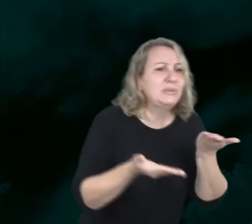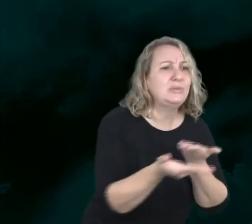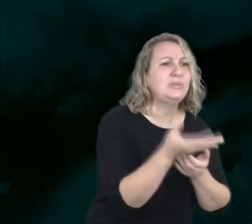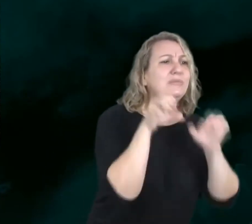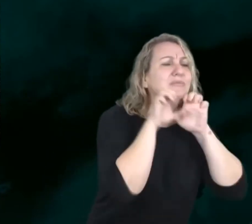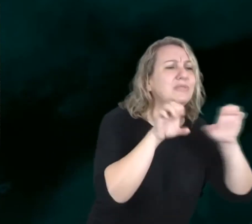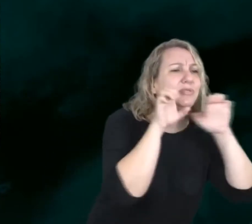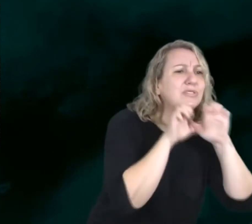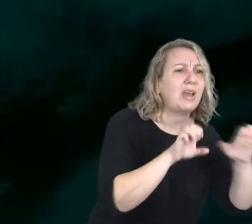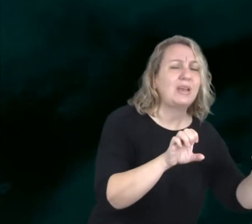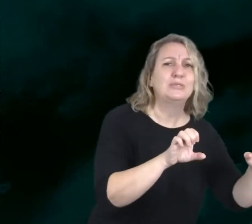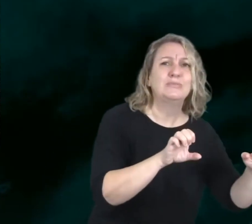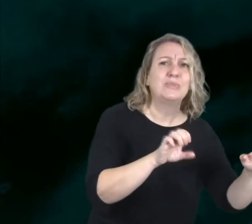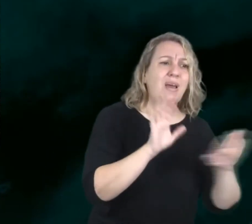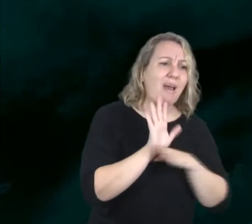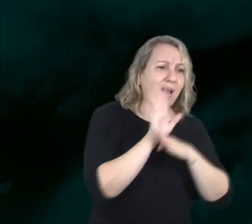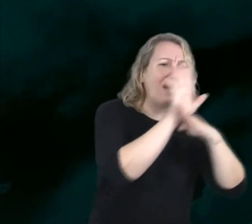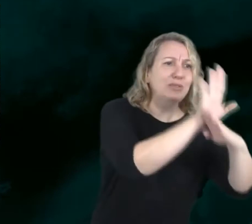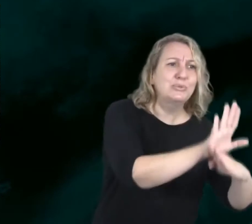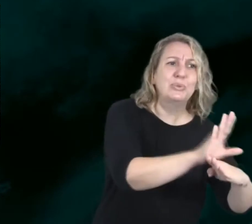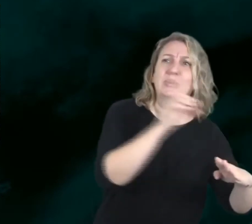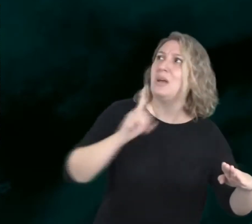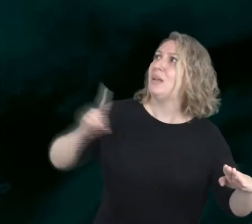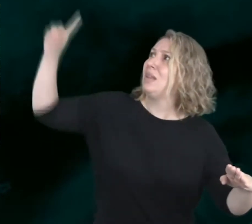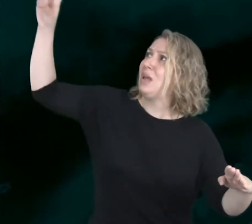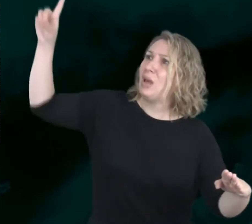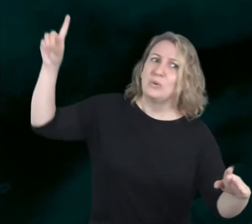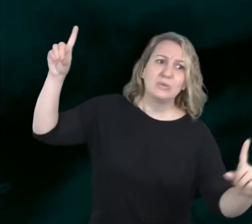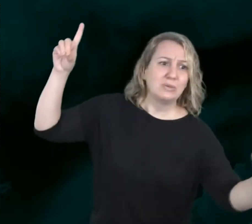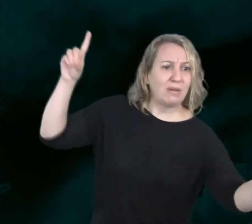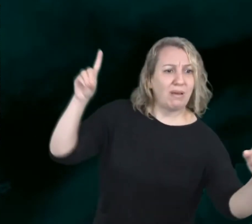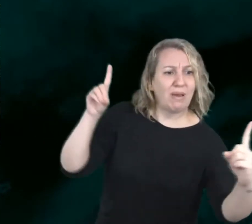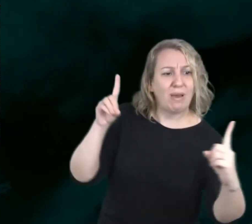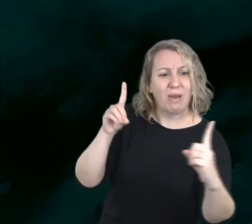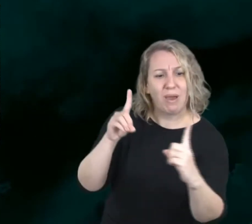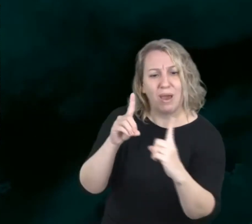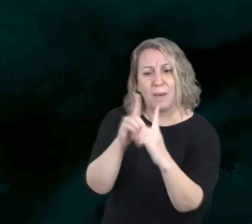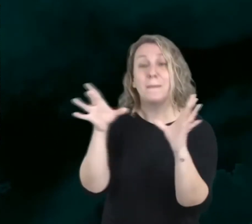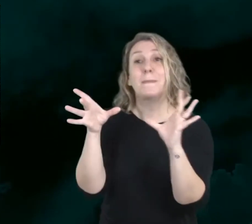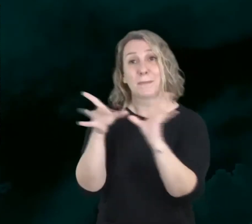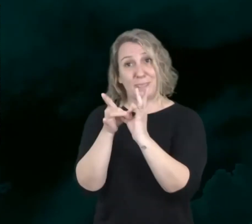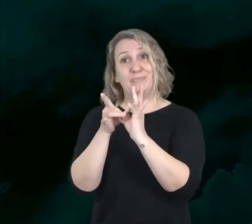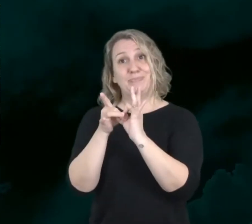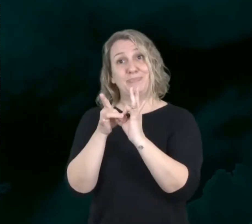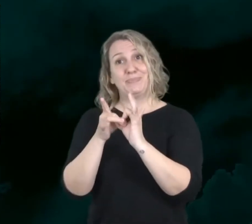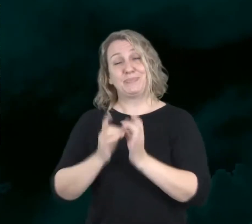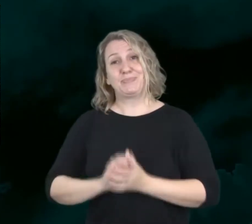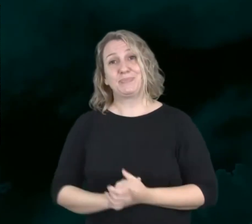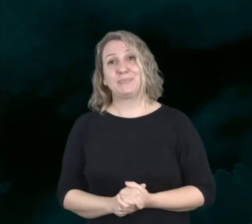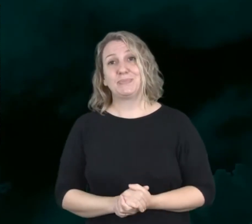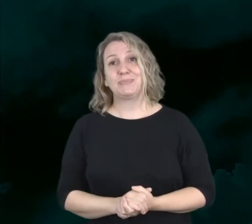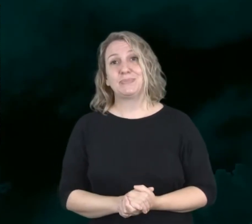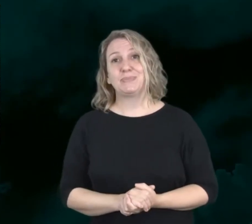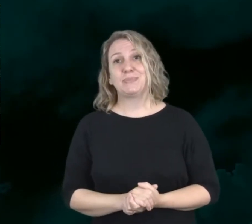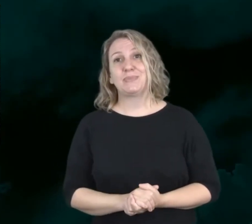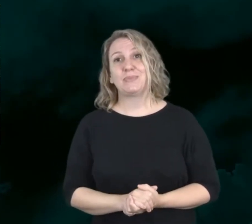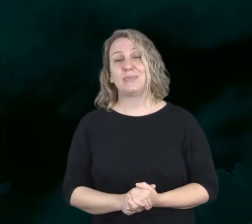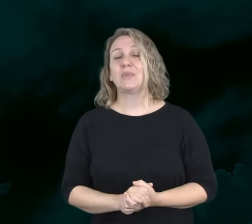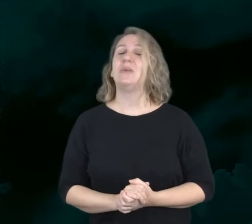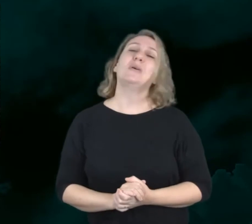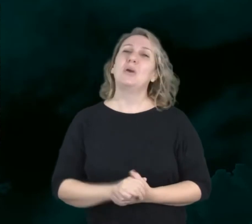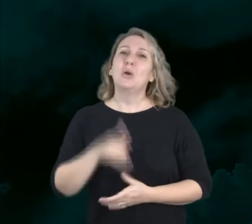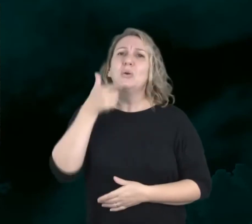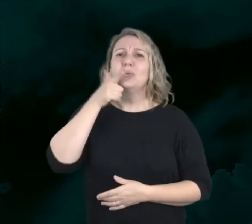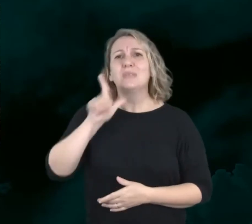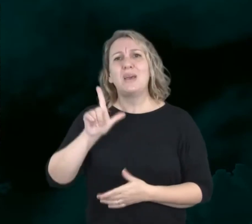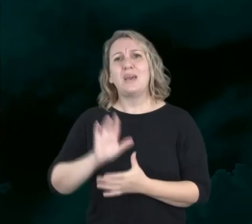só isso, não só a reconexão inicial, né, do Espírito, nós podemos colocar ordem na